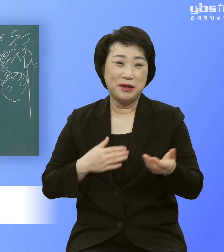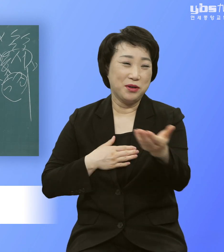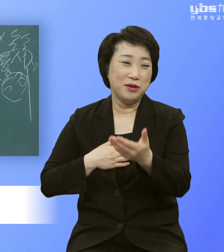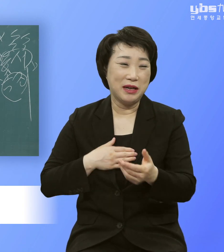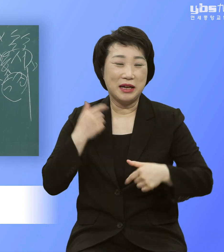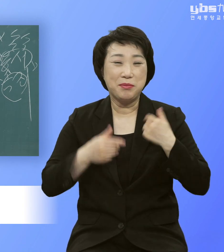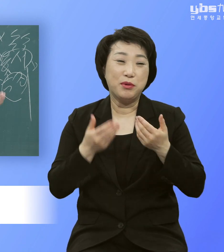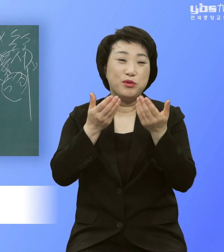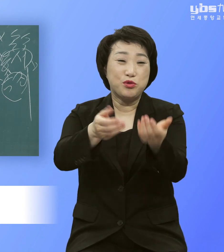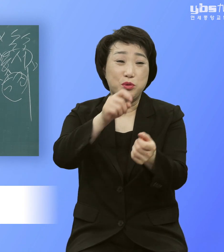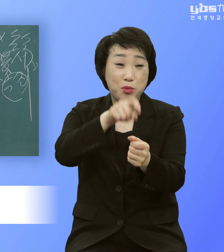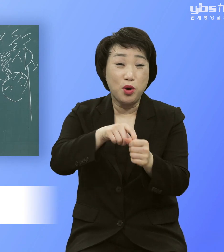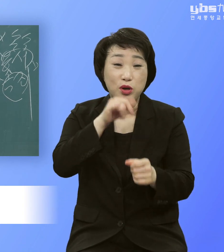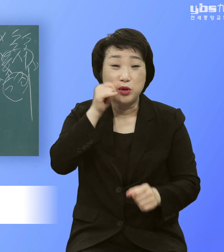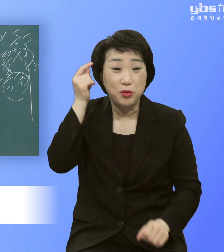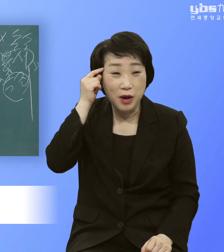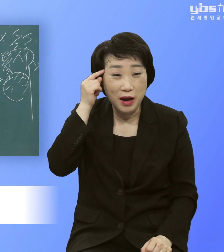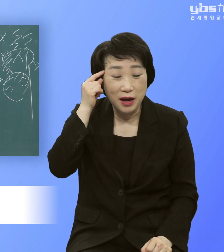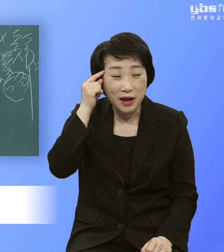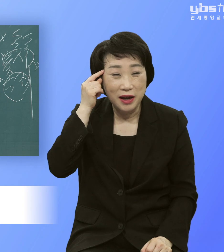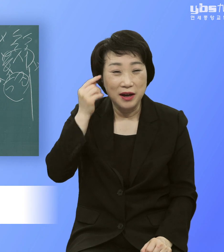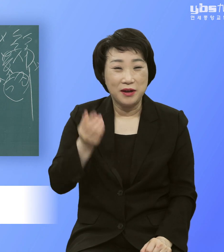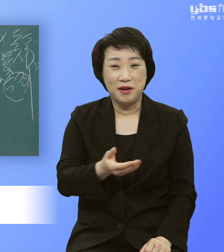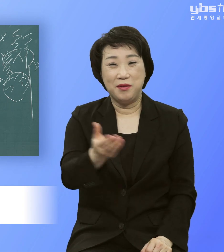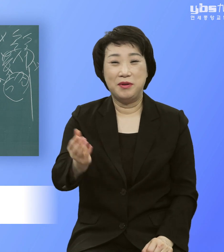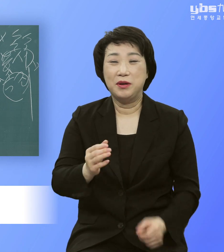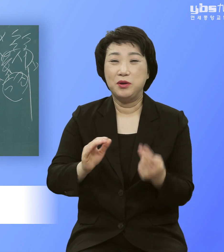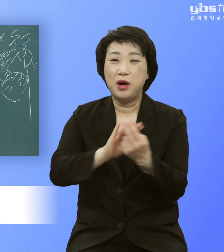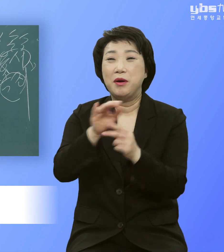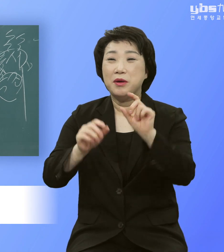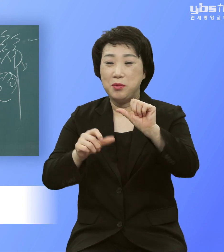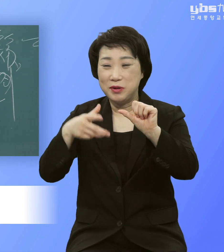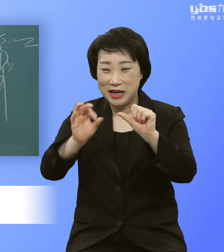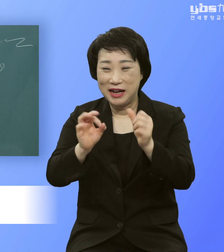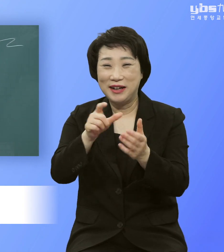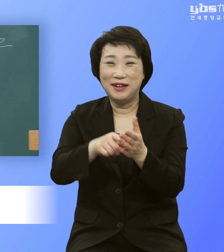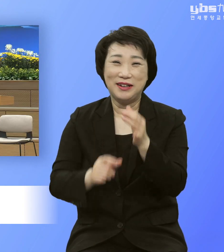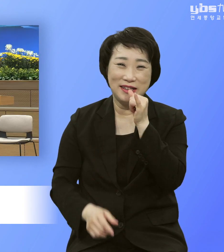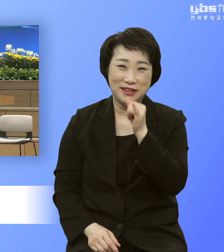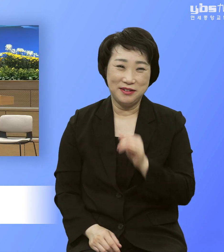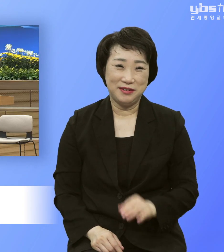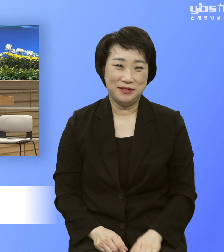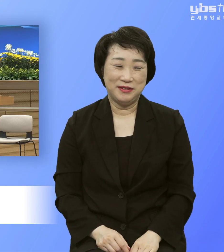너에게 기쁨을 주려 하는 것은 하고 요한복음 15장에도 말하고 있다.